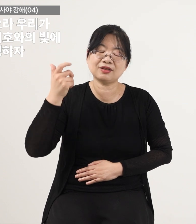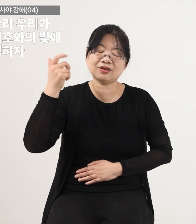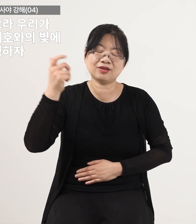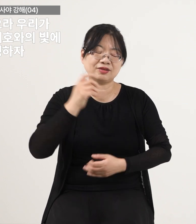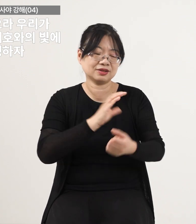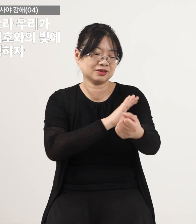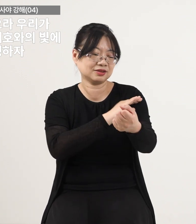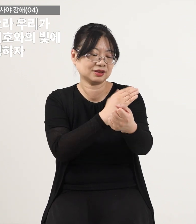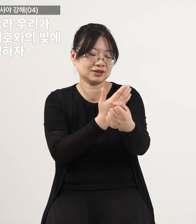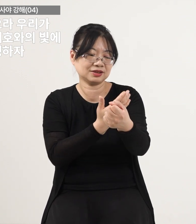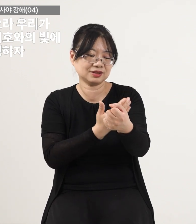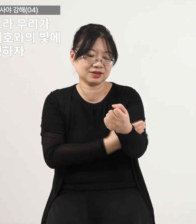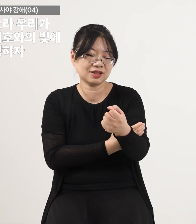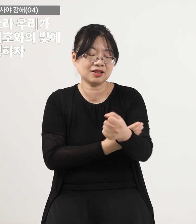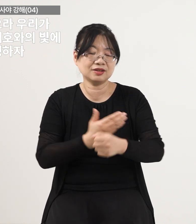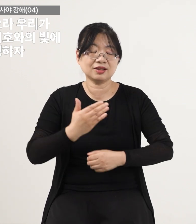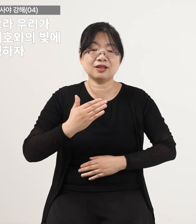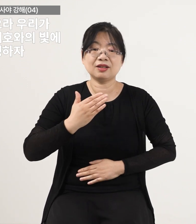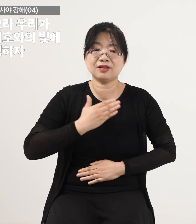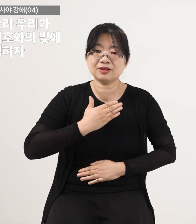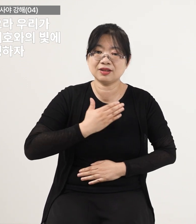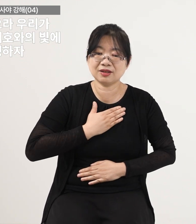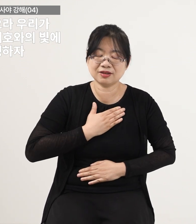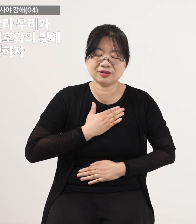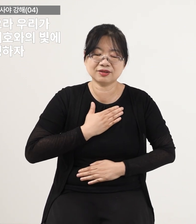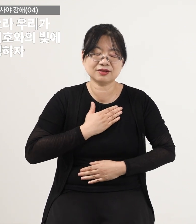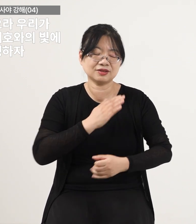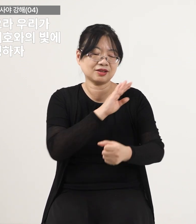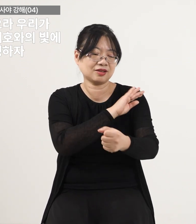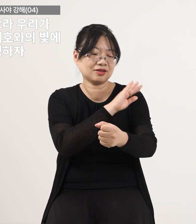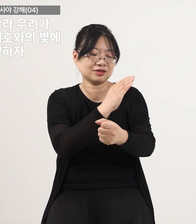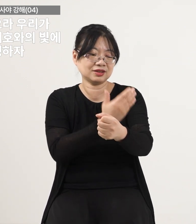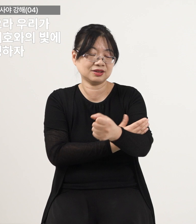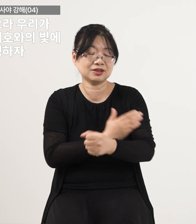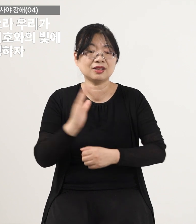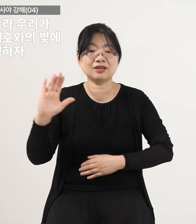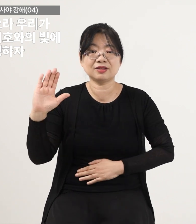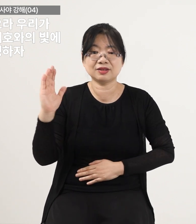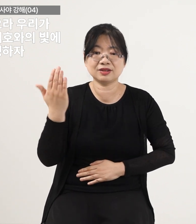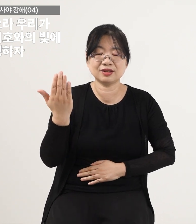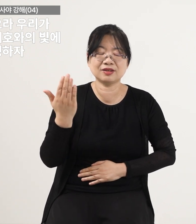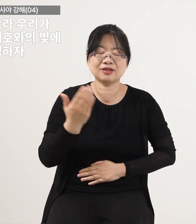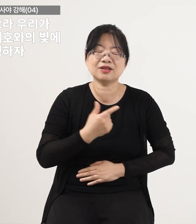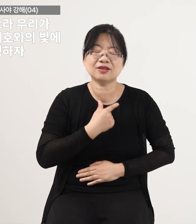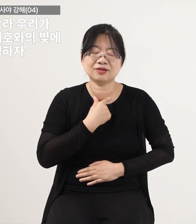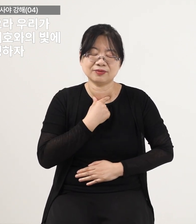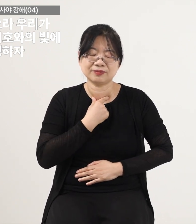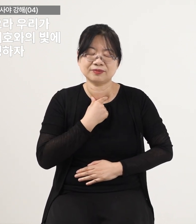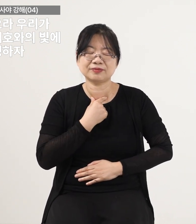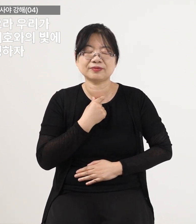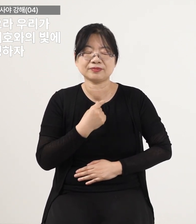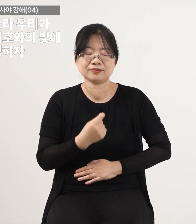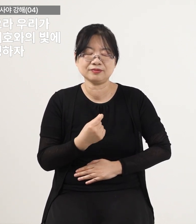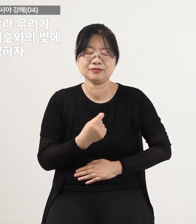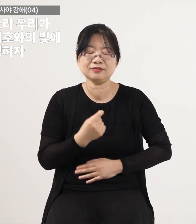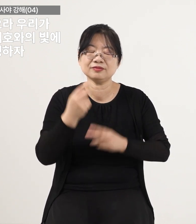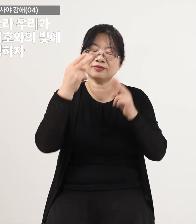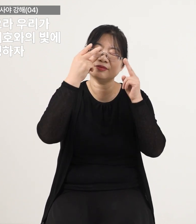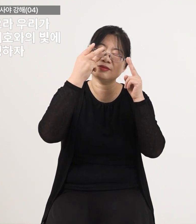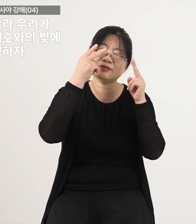성령님의 권능이 나의 능력이 되길